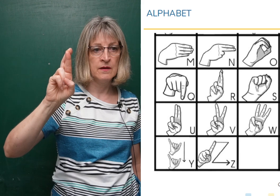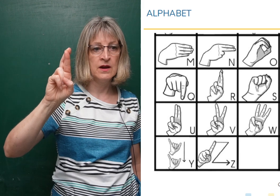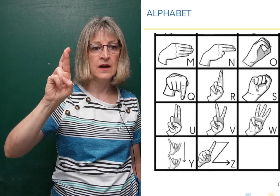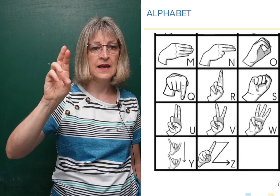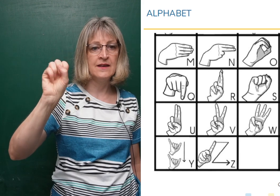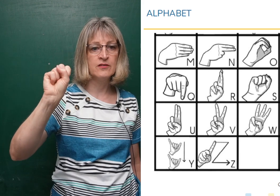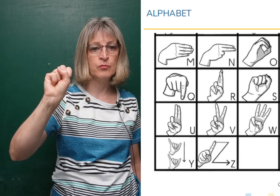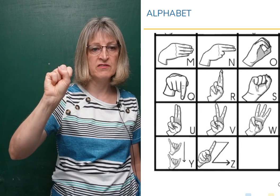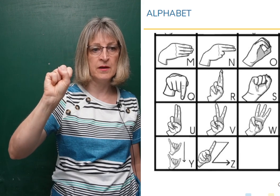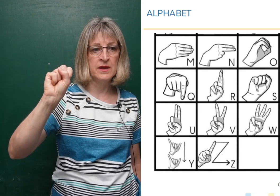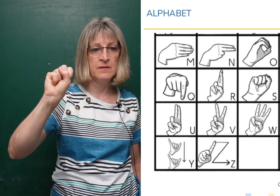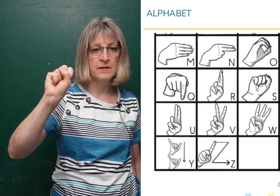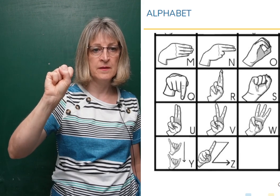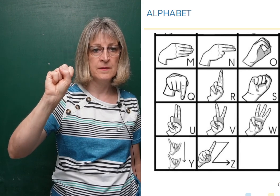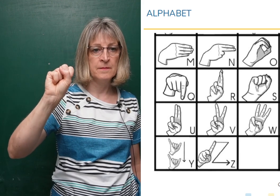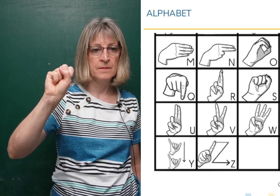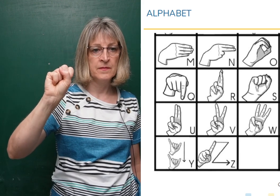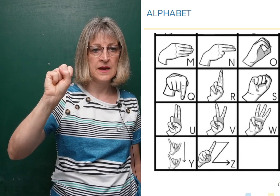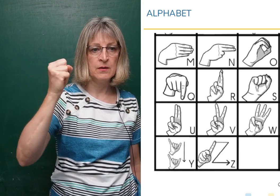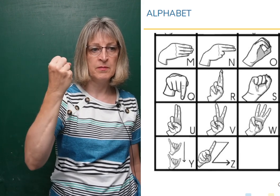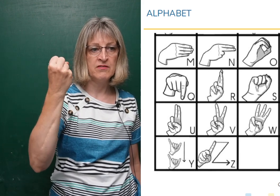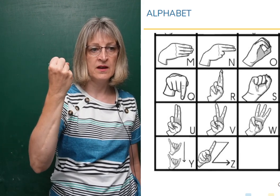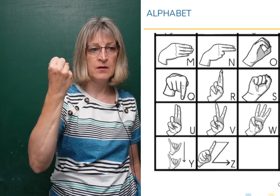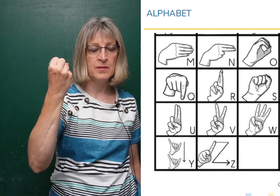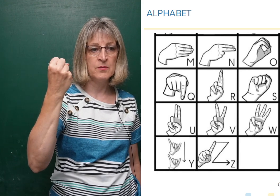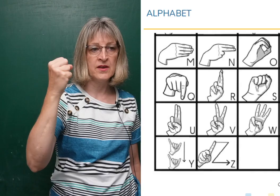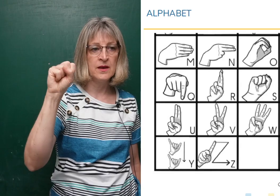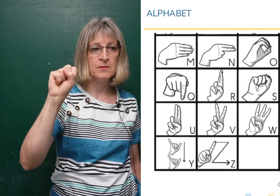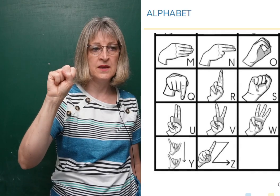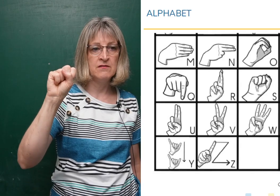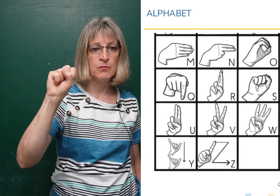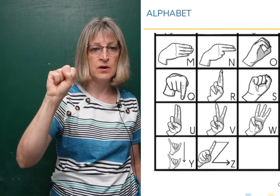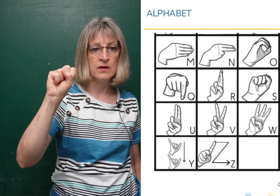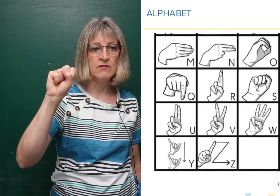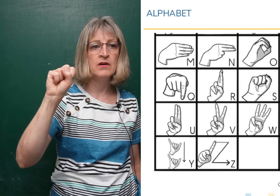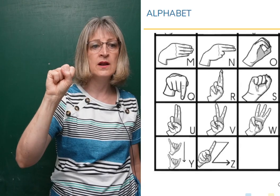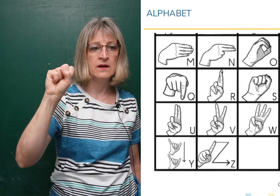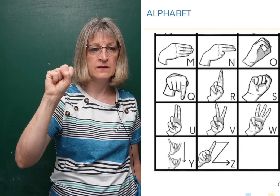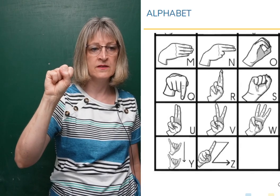Voilà. S, point fermé. Alors, pas comme ça, mais vers moi. Voilà, c'est ça.